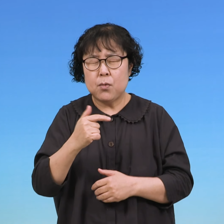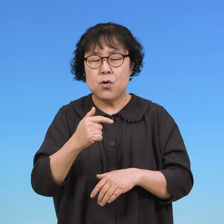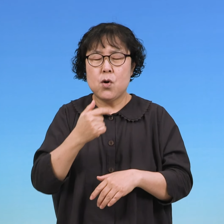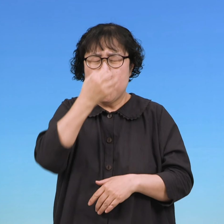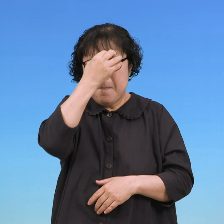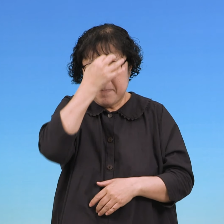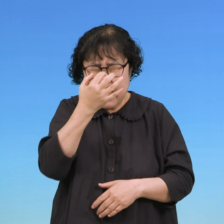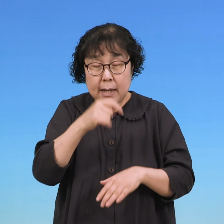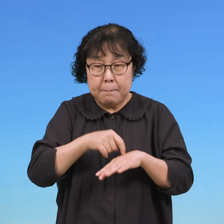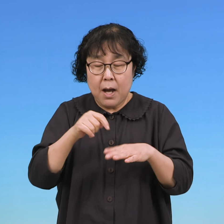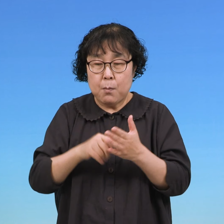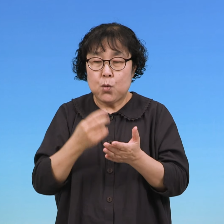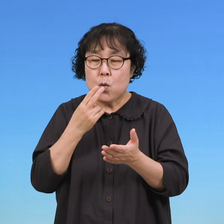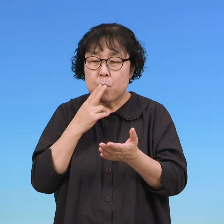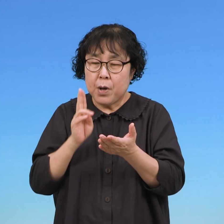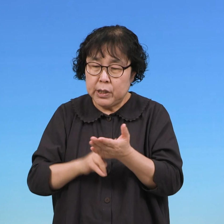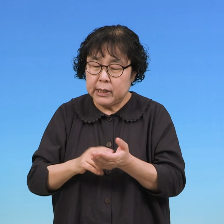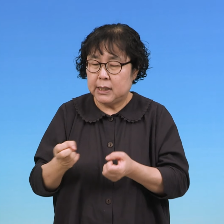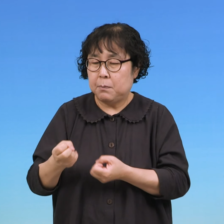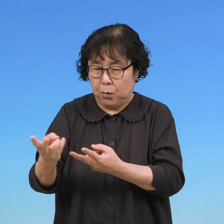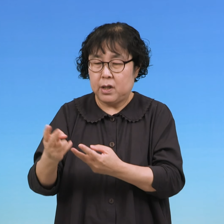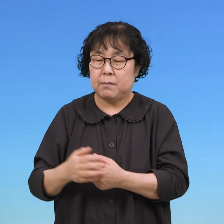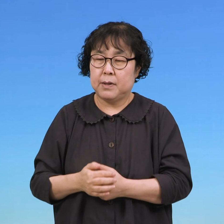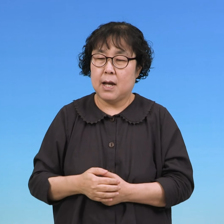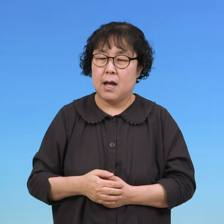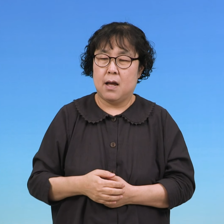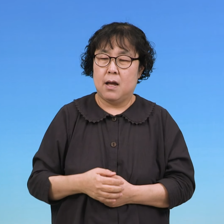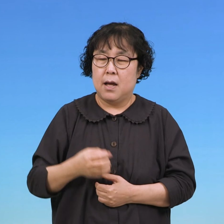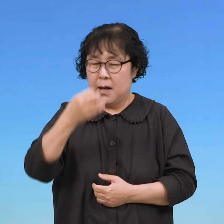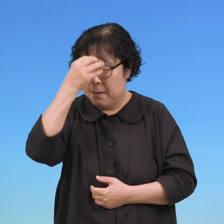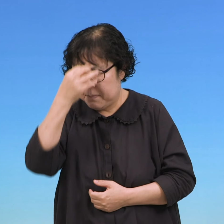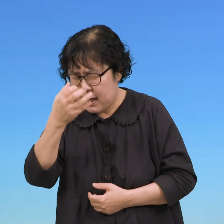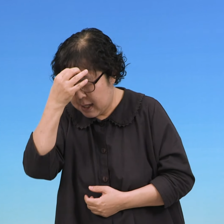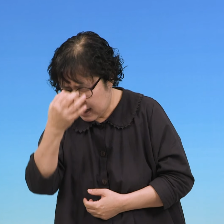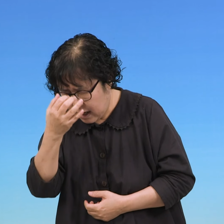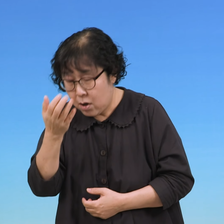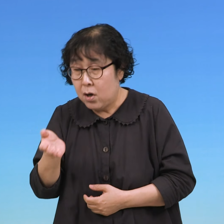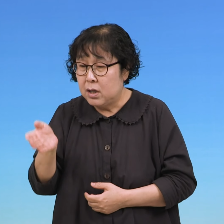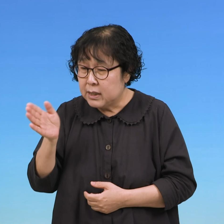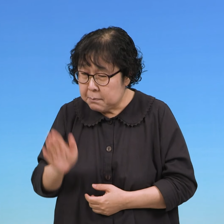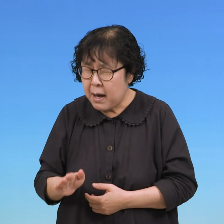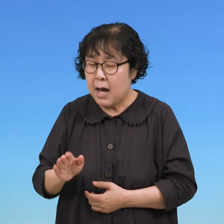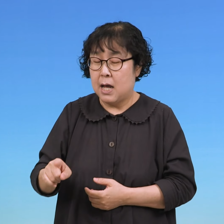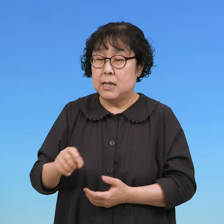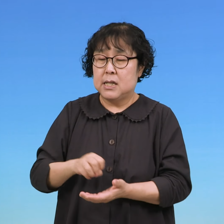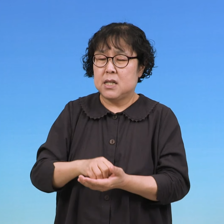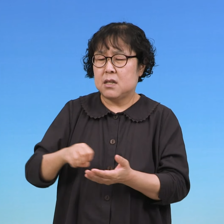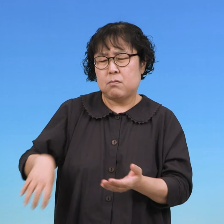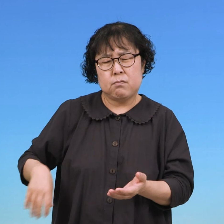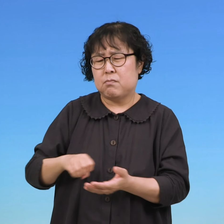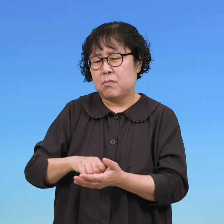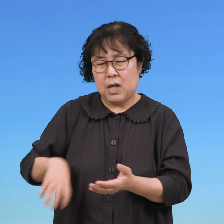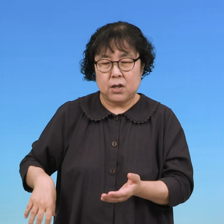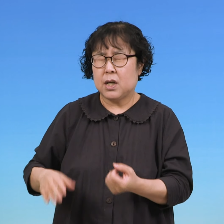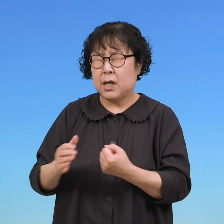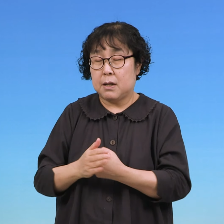너무 미안한 마음으로 썼습니다. 재적 성도로 나와 있어서 내가 추천해 드릴 수가